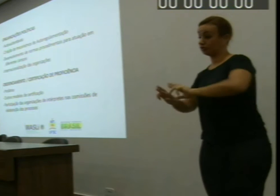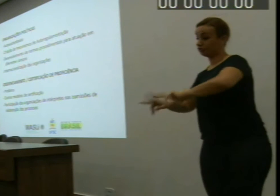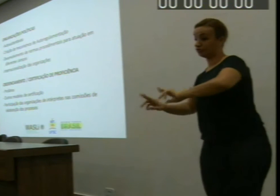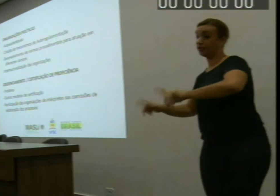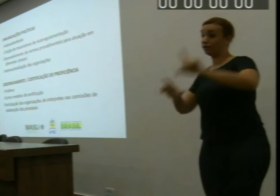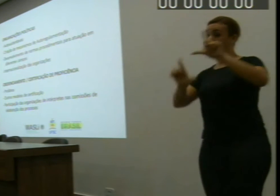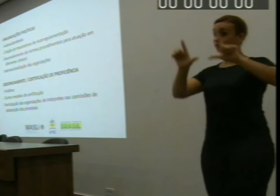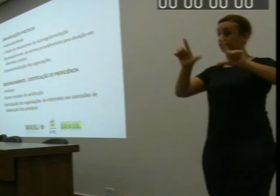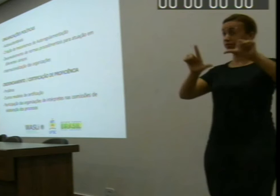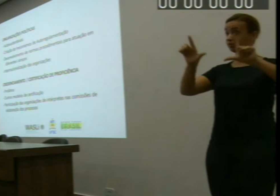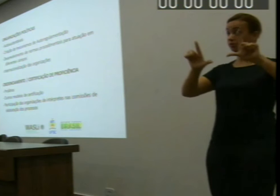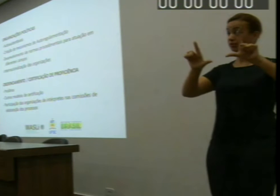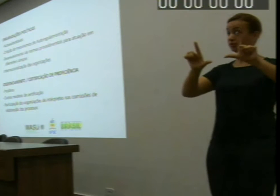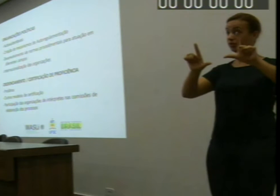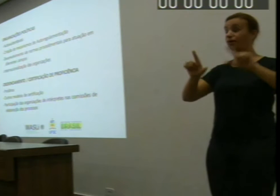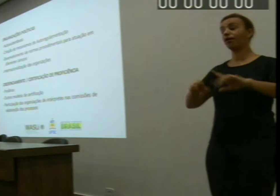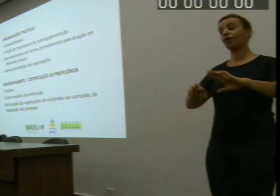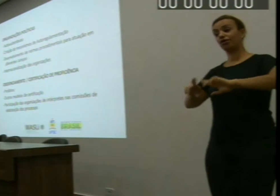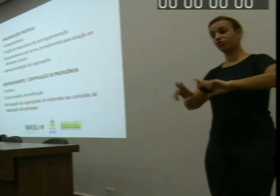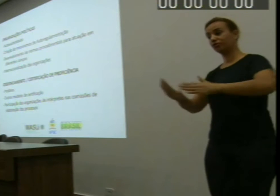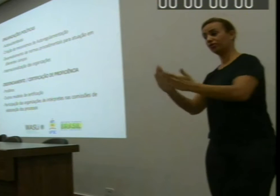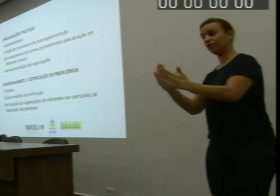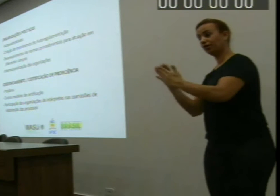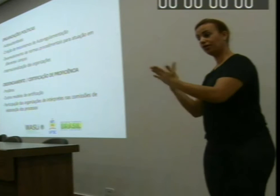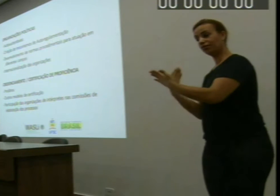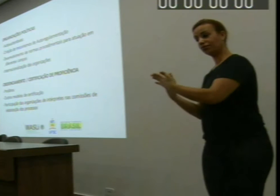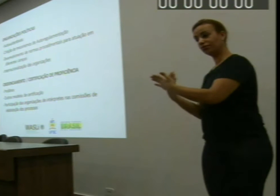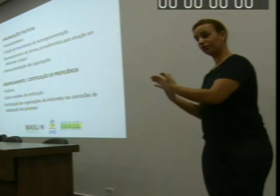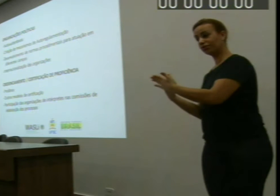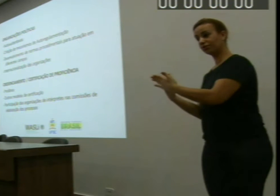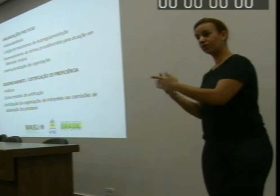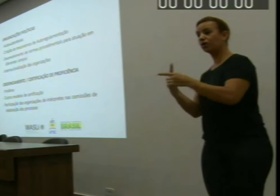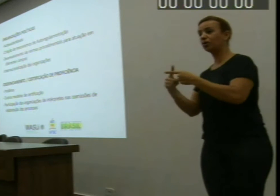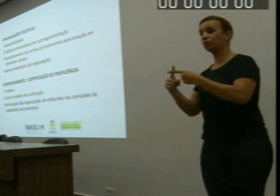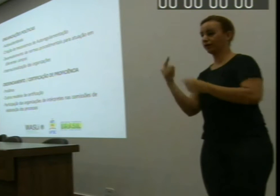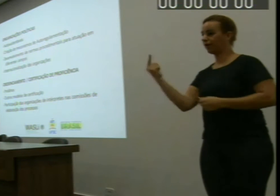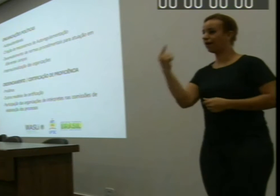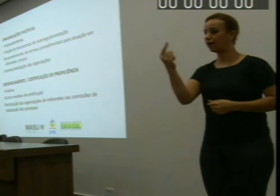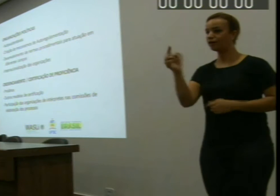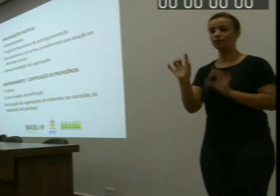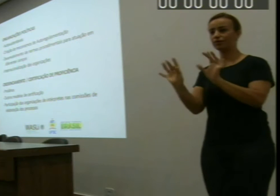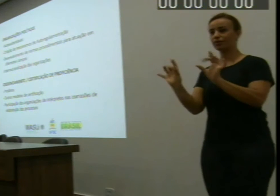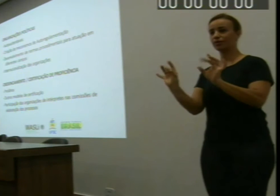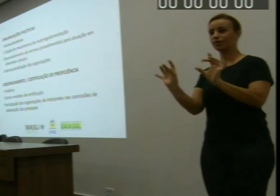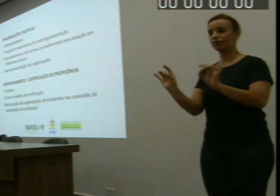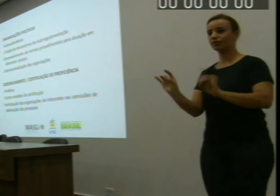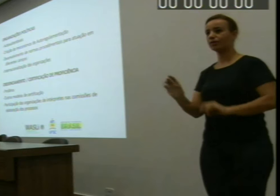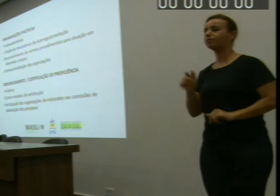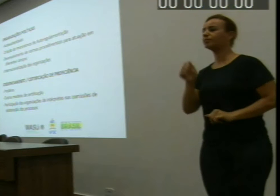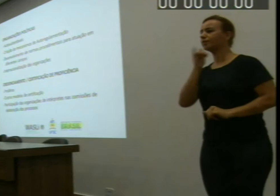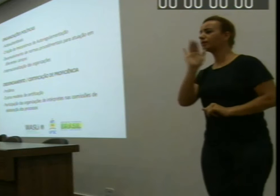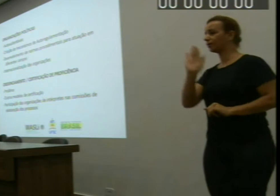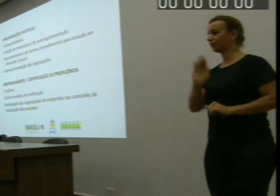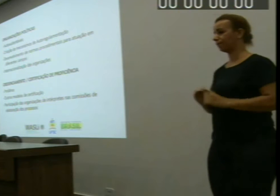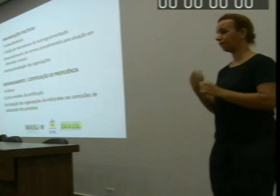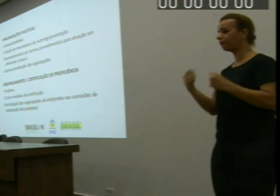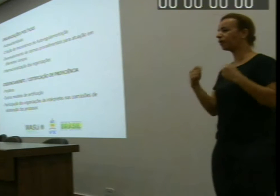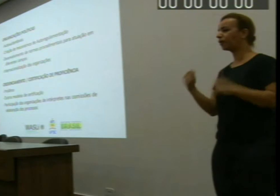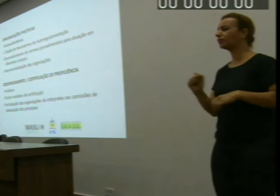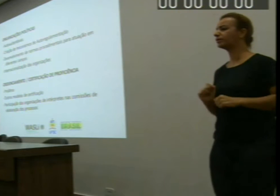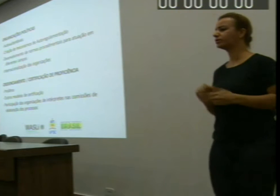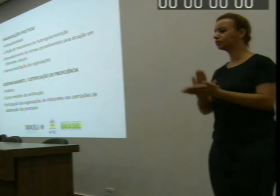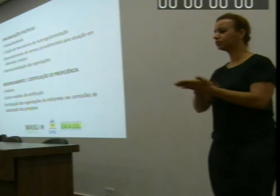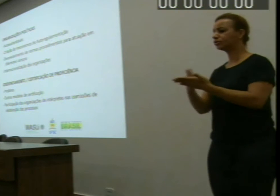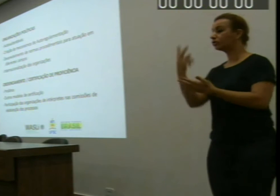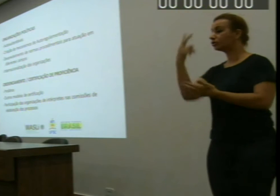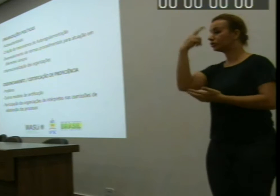do outro até para que aqueles que contratam os intérpretes possam saber pera aí eu que preciso de um intérprete audiovisual então o que